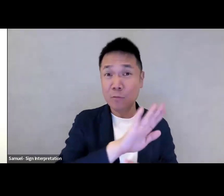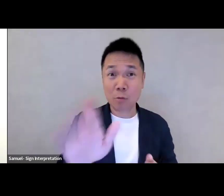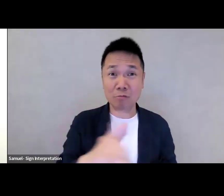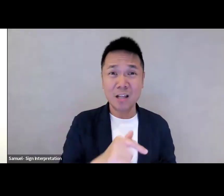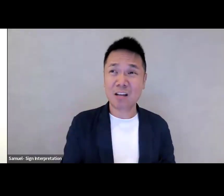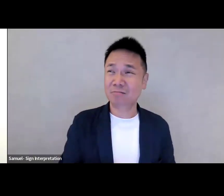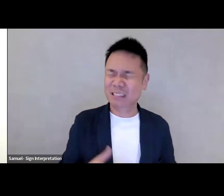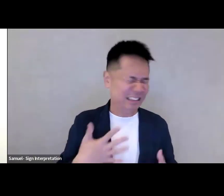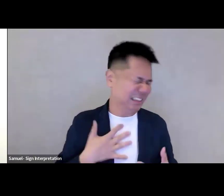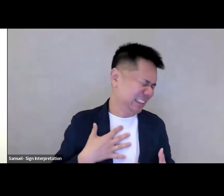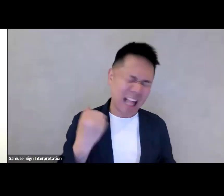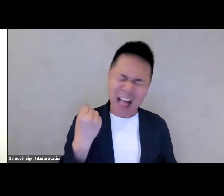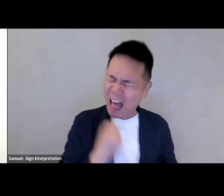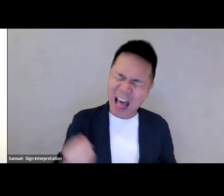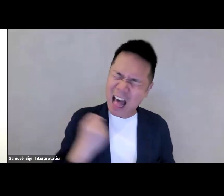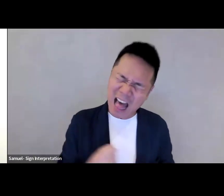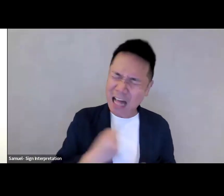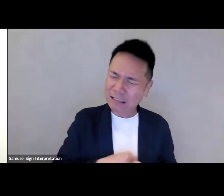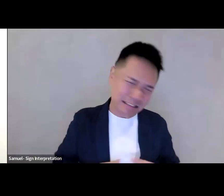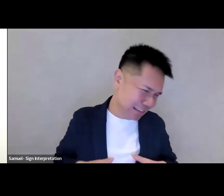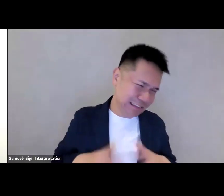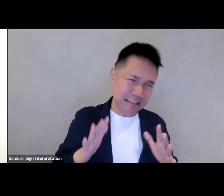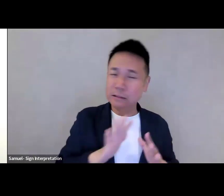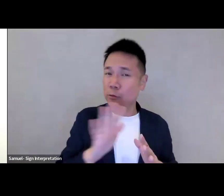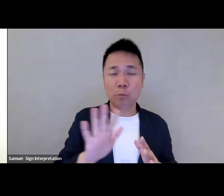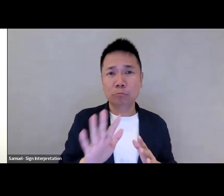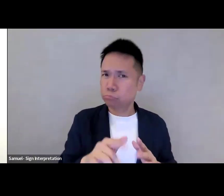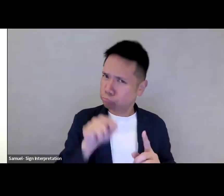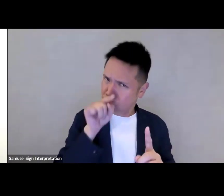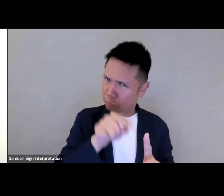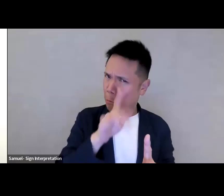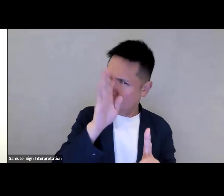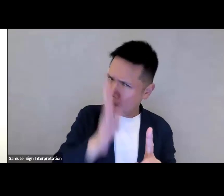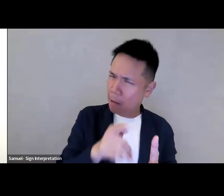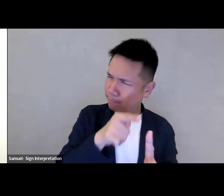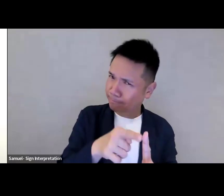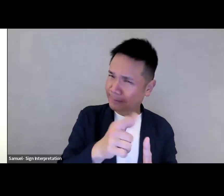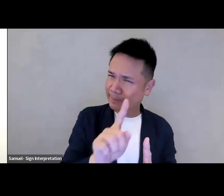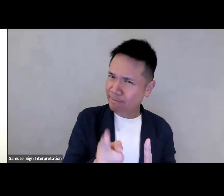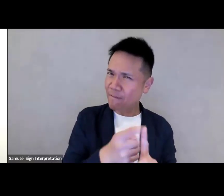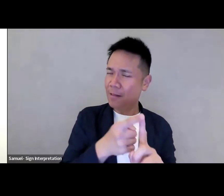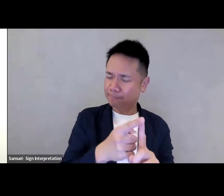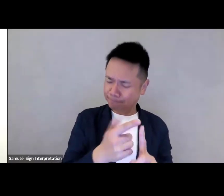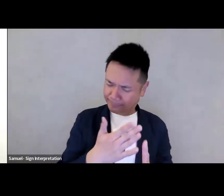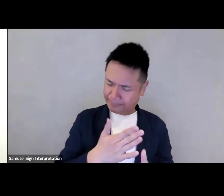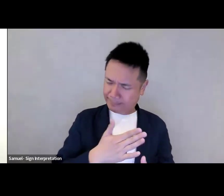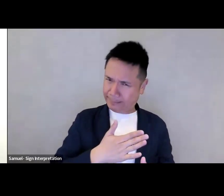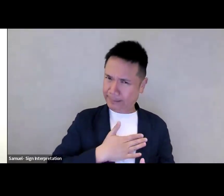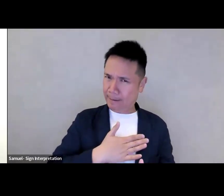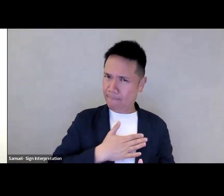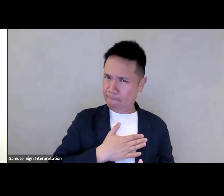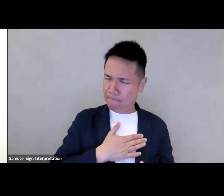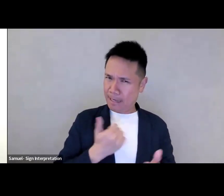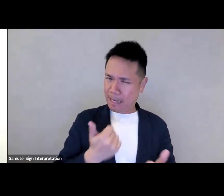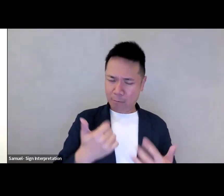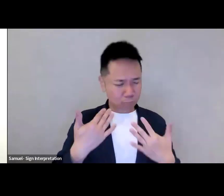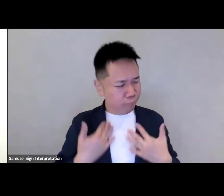他都一直告诉我们说，你要自己照顾好自己，要自己照顾好自己。